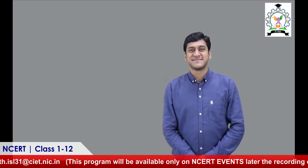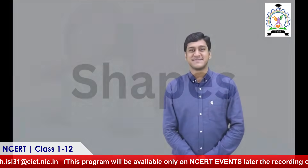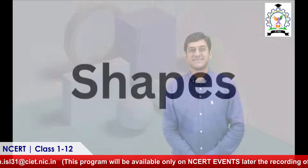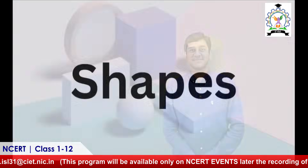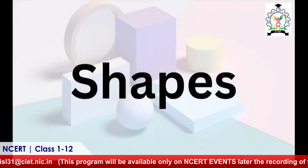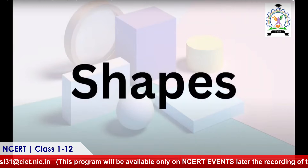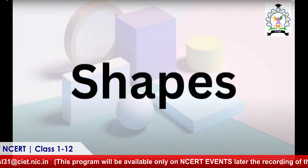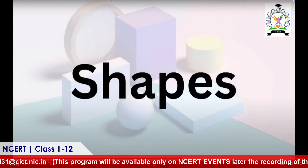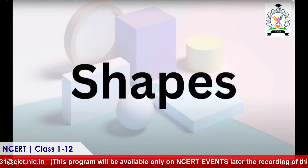है।